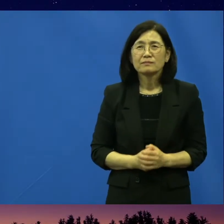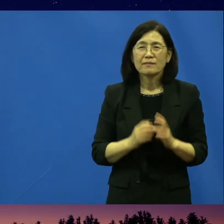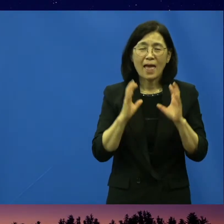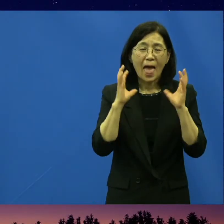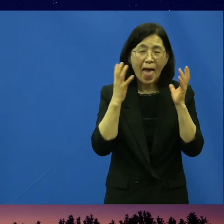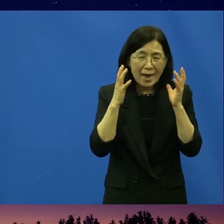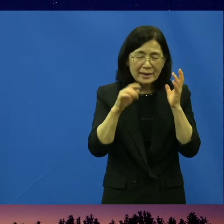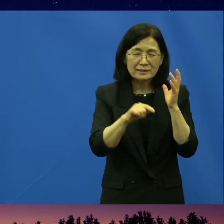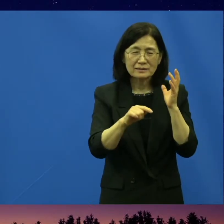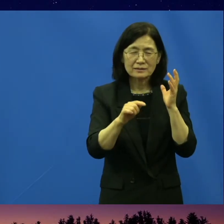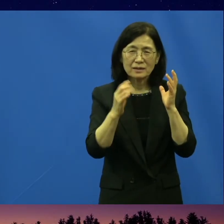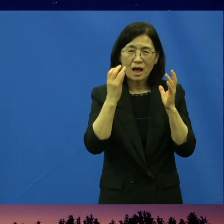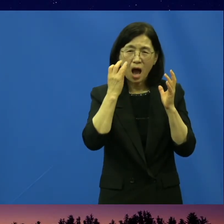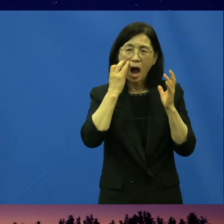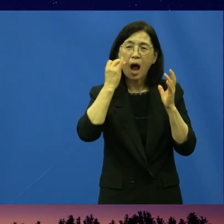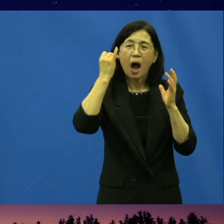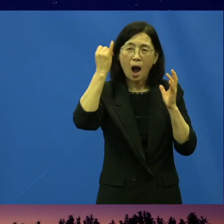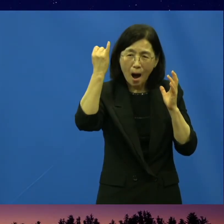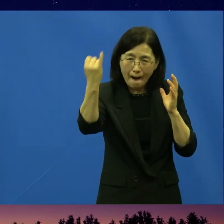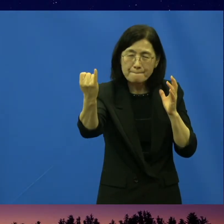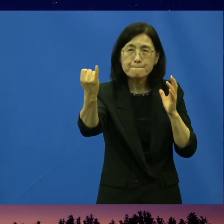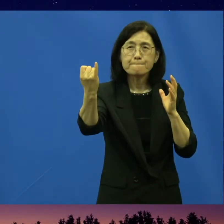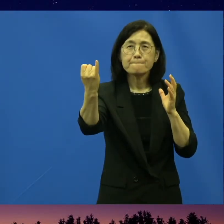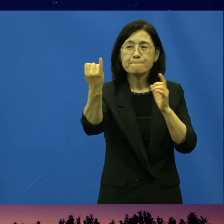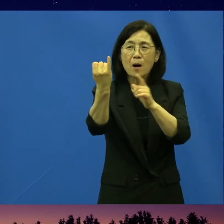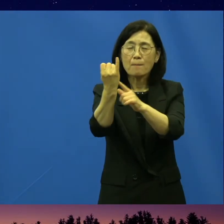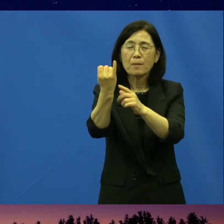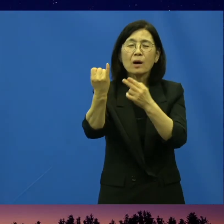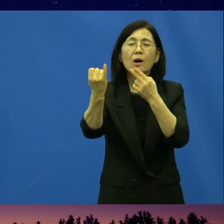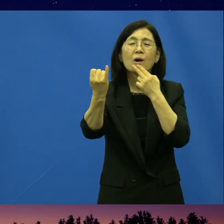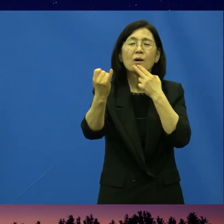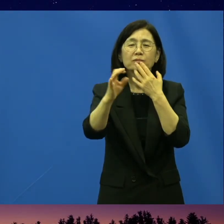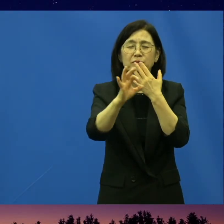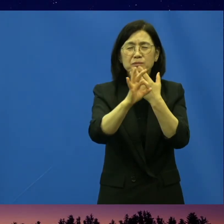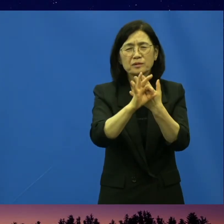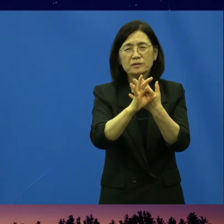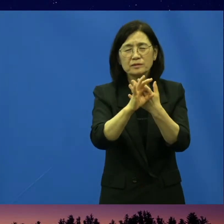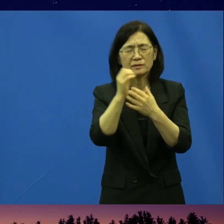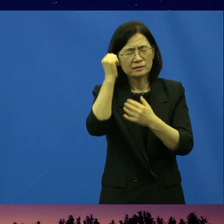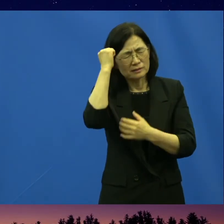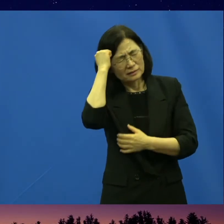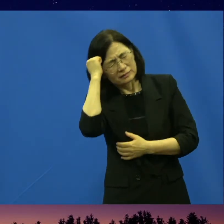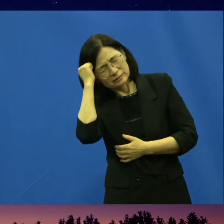애기들은요, 엄마가 아니면요, 잠을 안 자요.